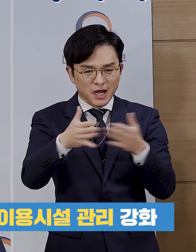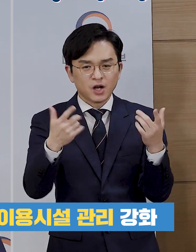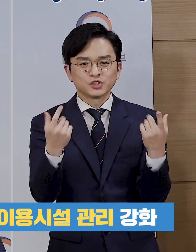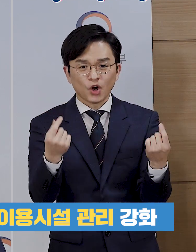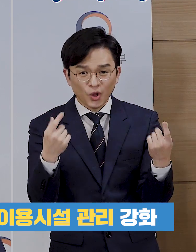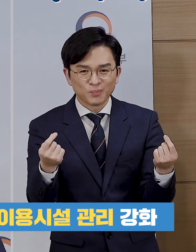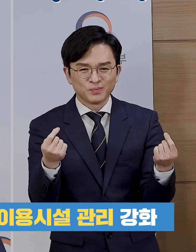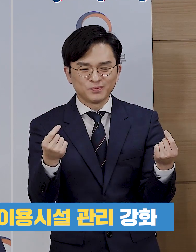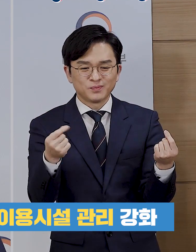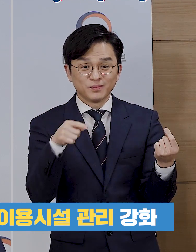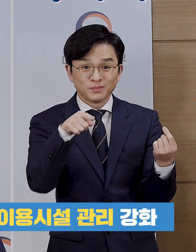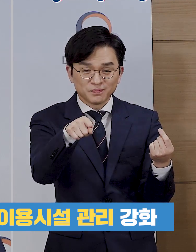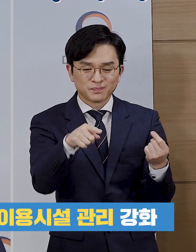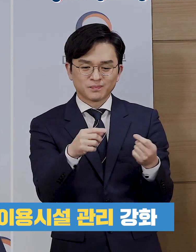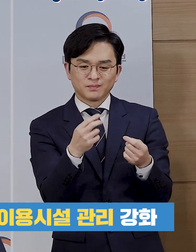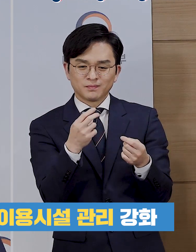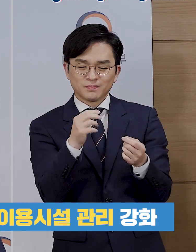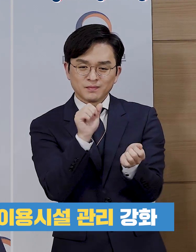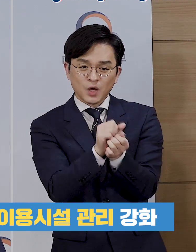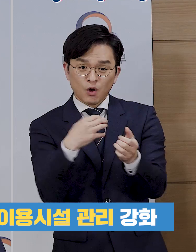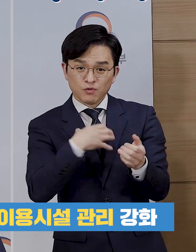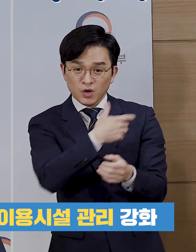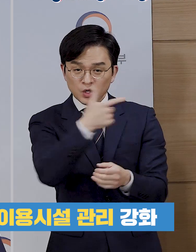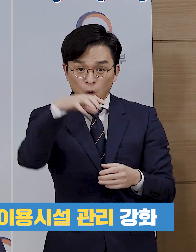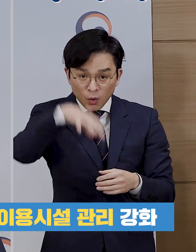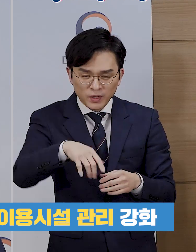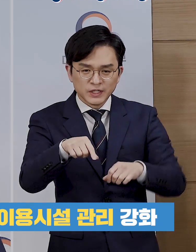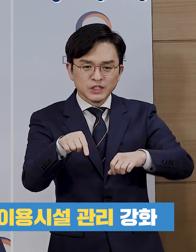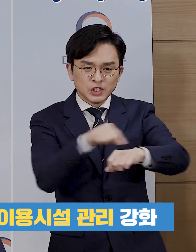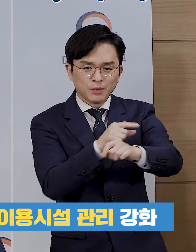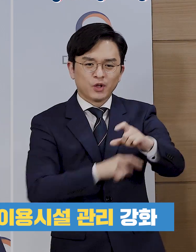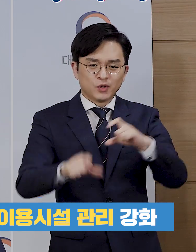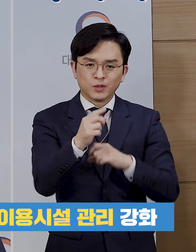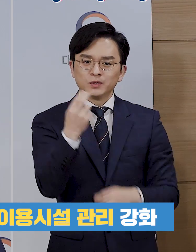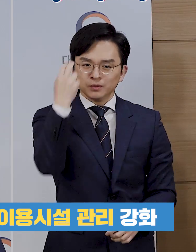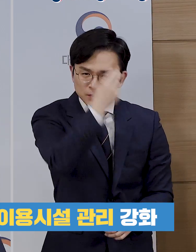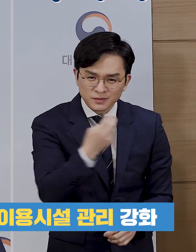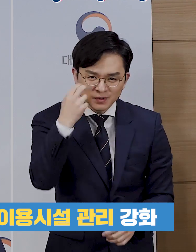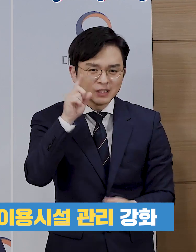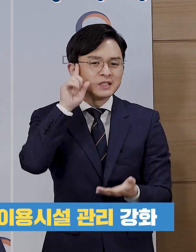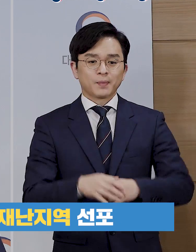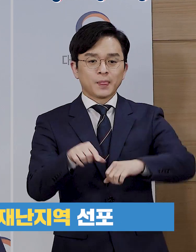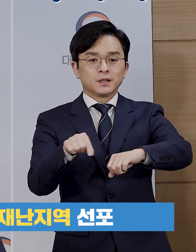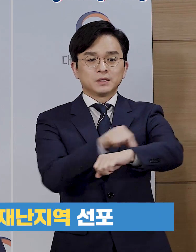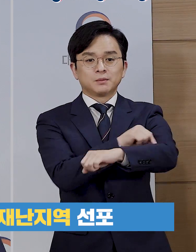관리를 강화하는 등 코로나19를 차단하는 노력을 한층 더 강화하겠습니다.